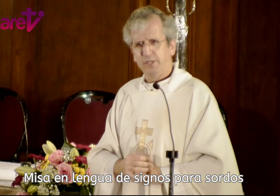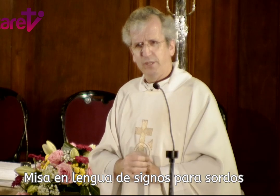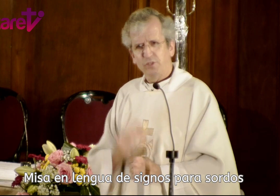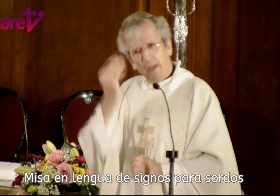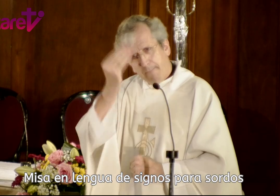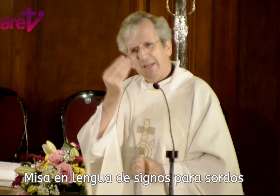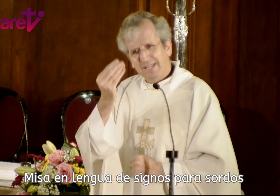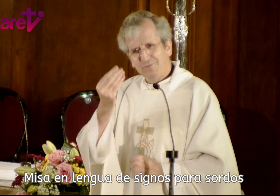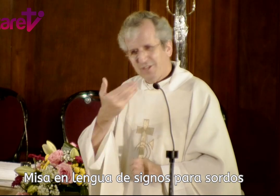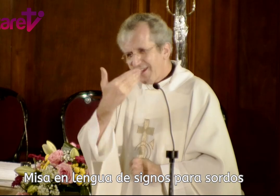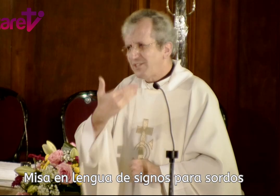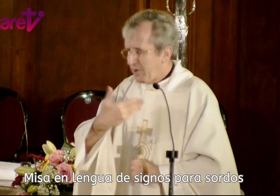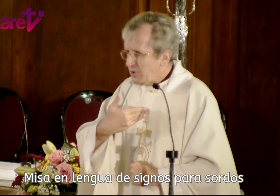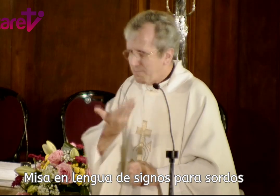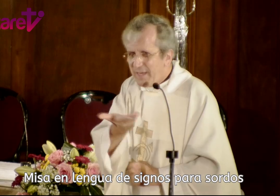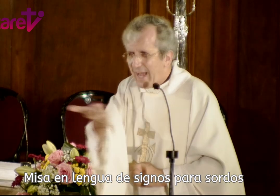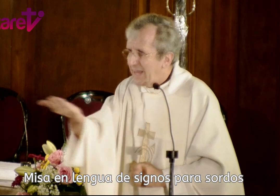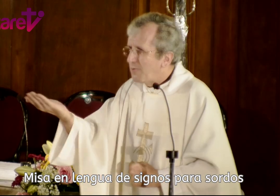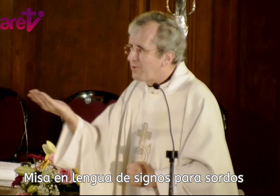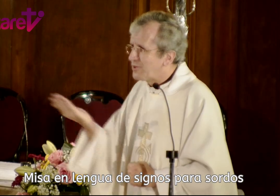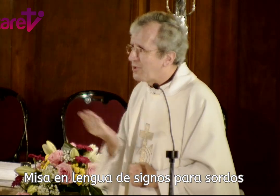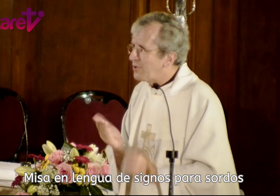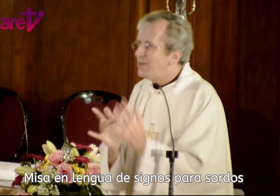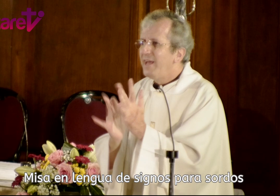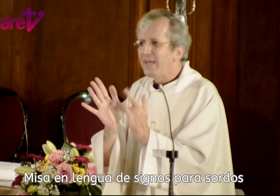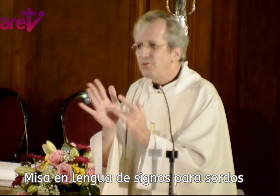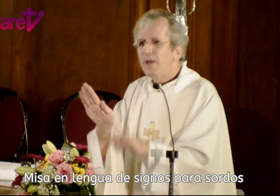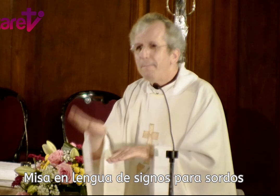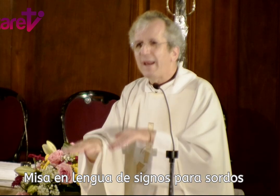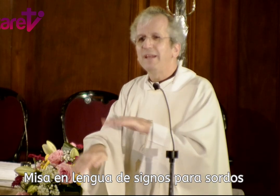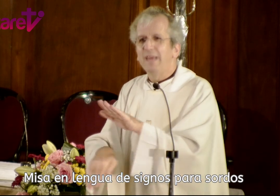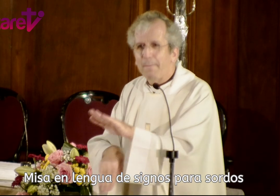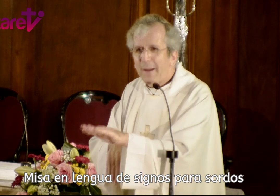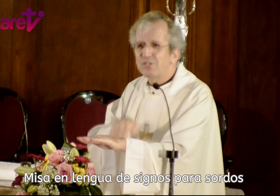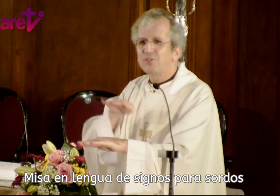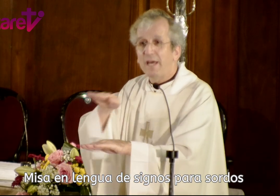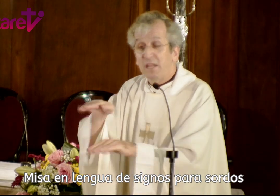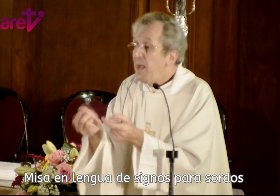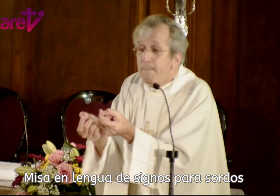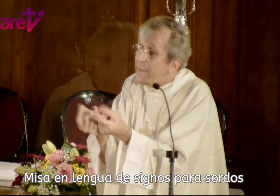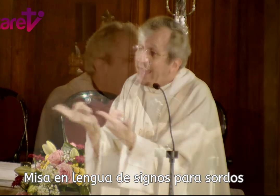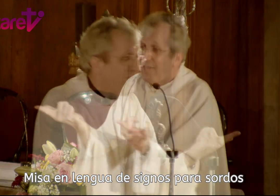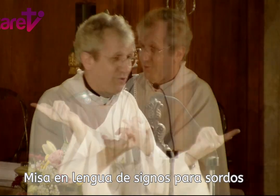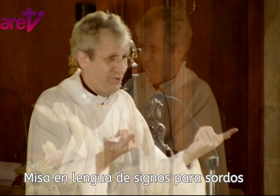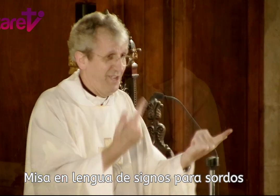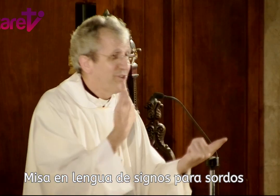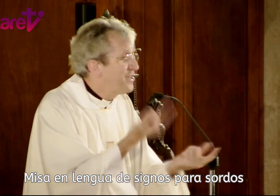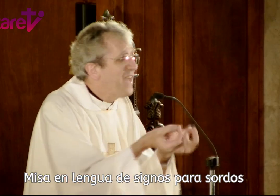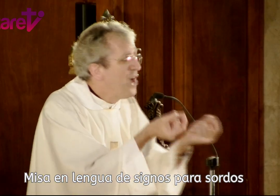quietos. Pensemos, ¿qué es lo que nos pide a cada uno de nosotros Jesús para ir dar pasos adelante? Pequeños, lo que os decía,